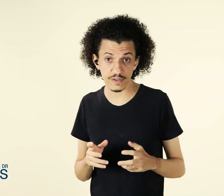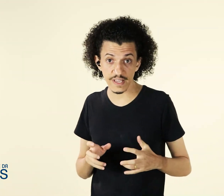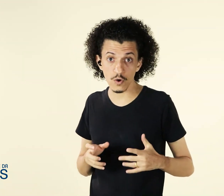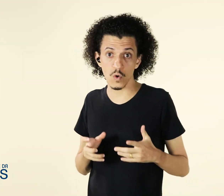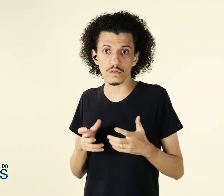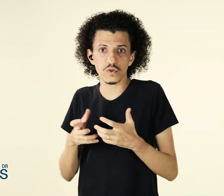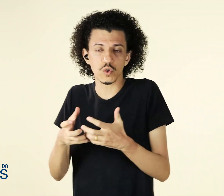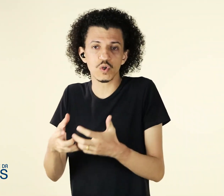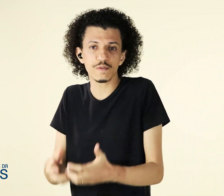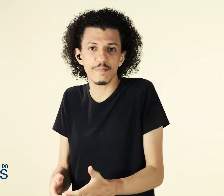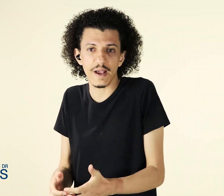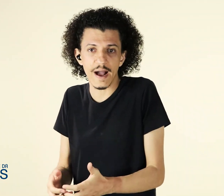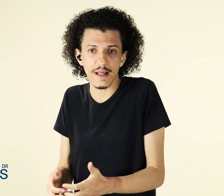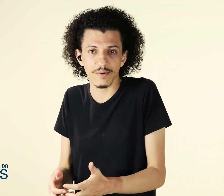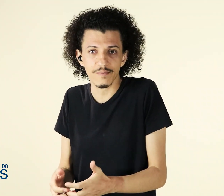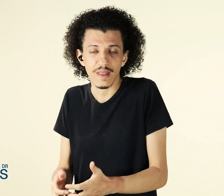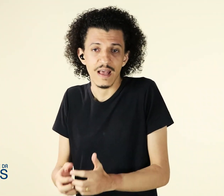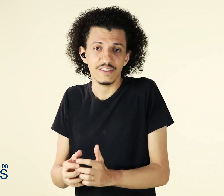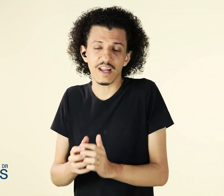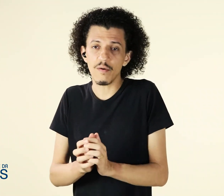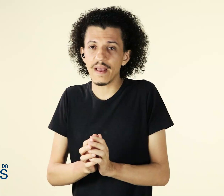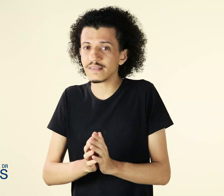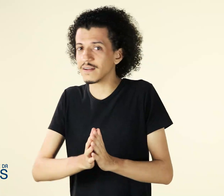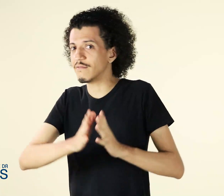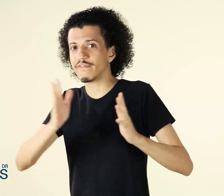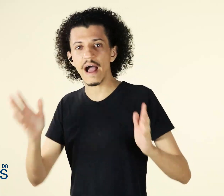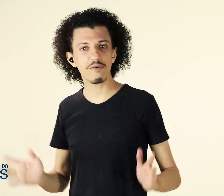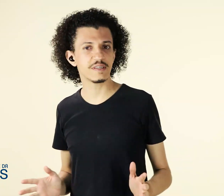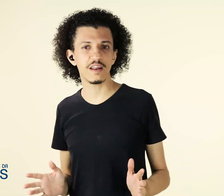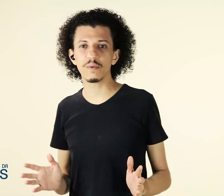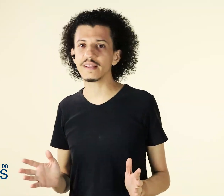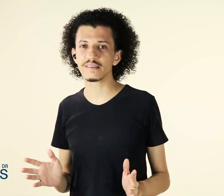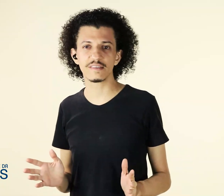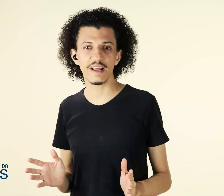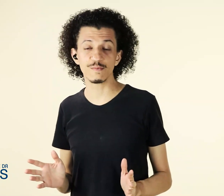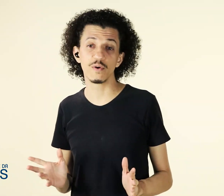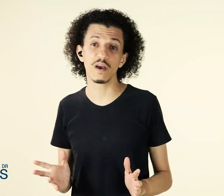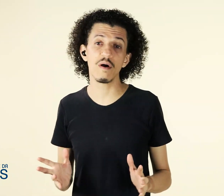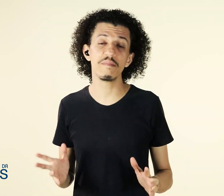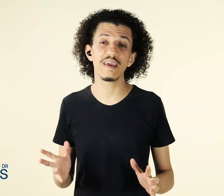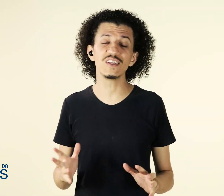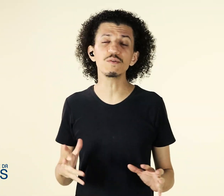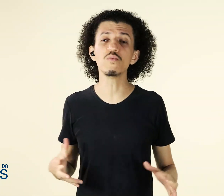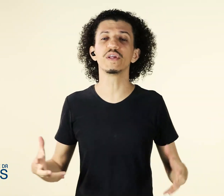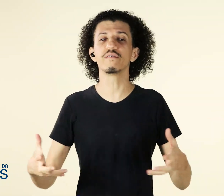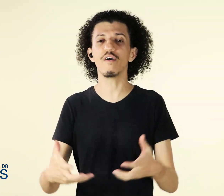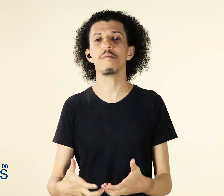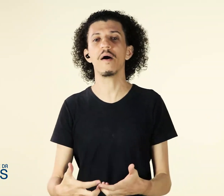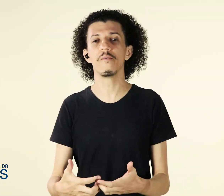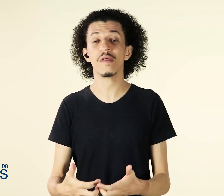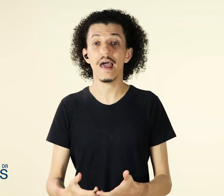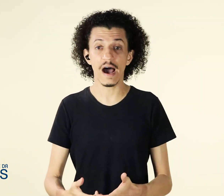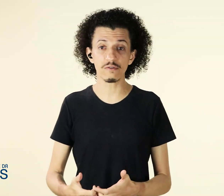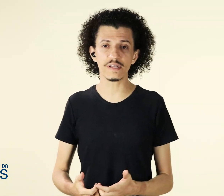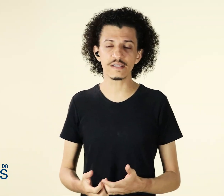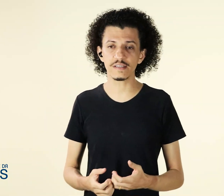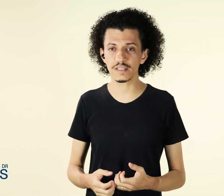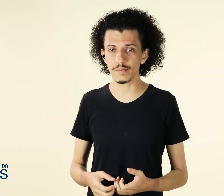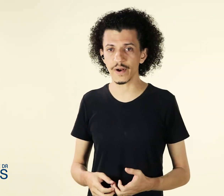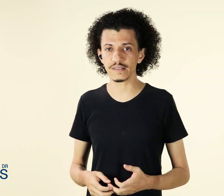você encontra um surdo no supermercado, geralmente você não vai usar nenhuma dessas 3, porque é um ambiente muito informal. A não ser que você seja, por